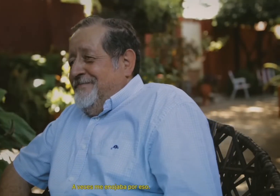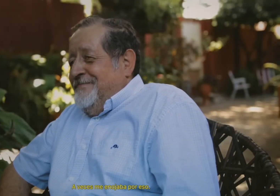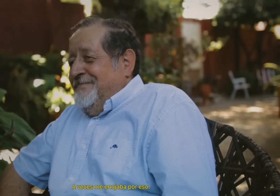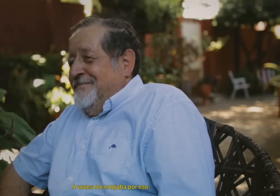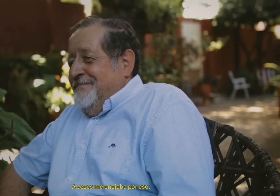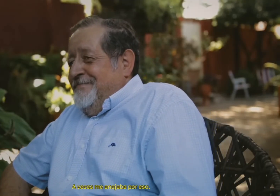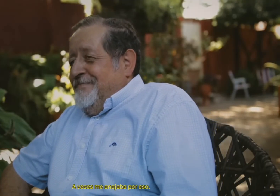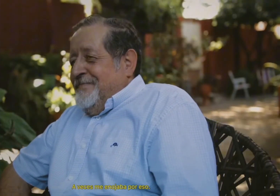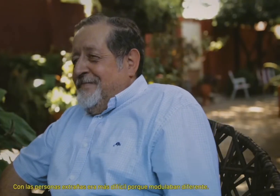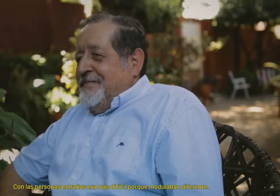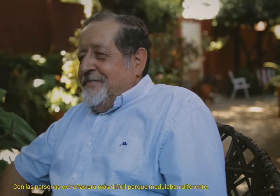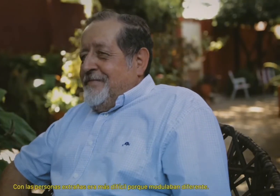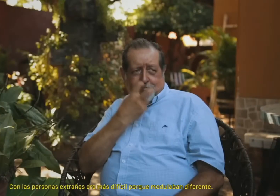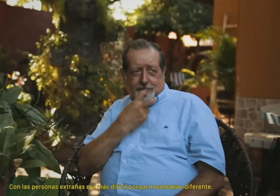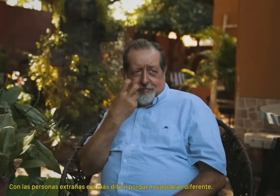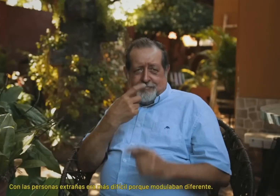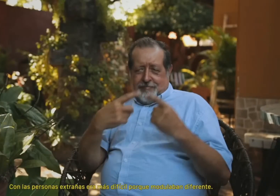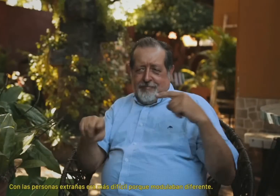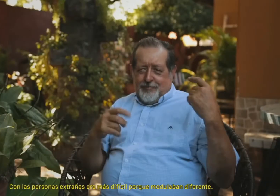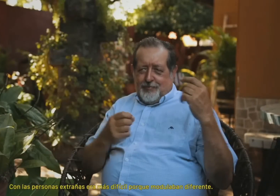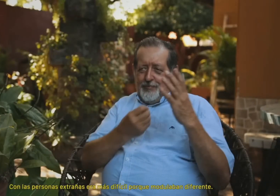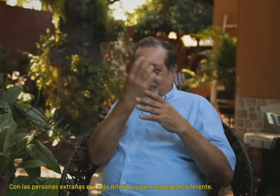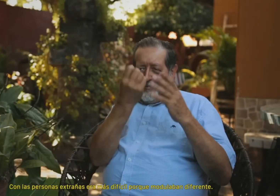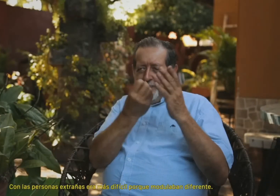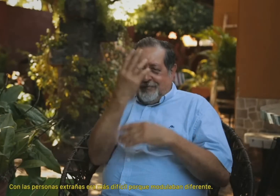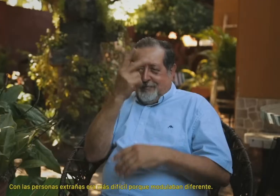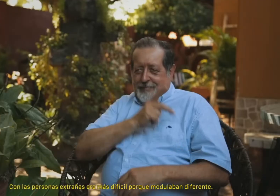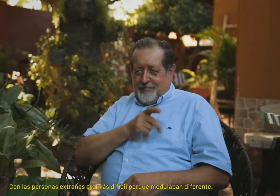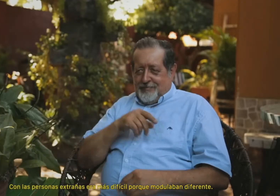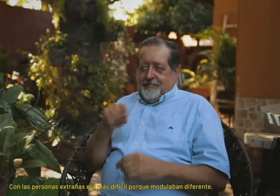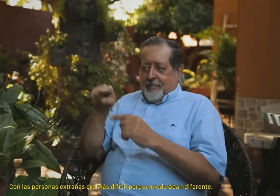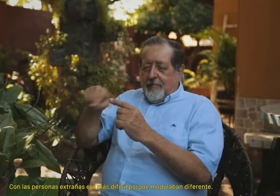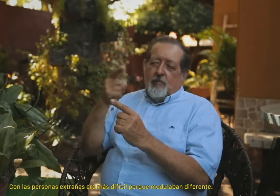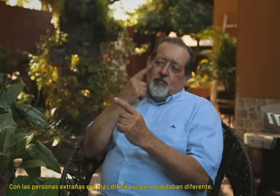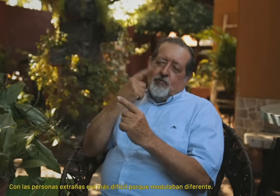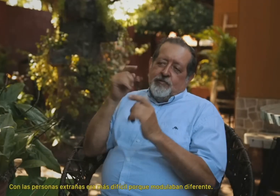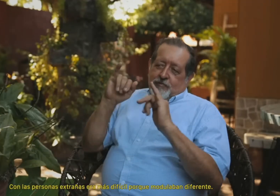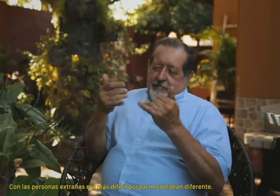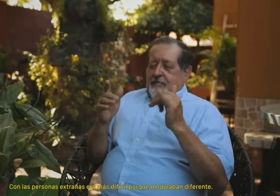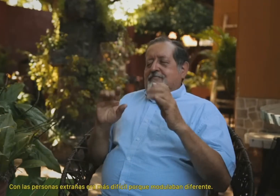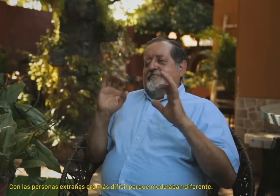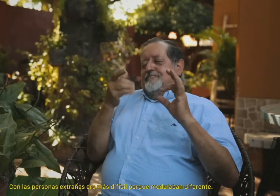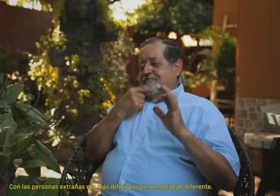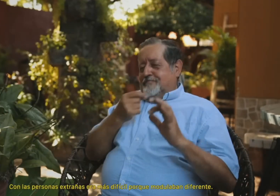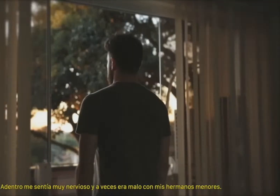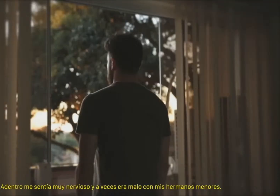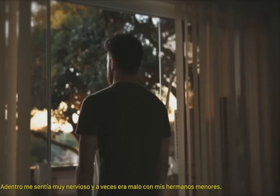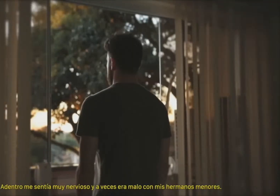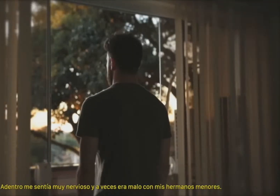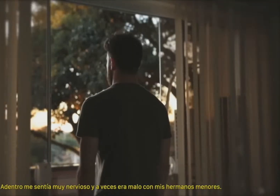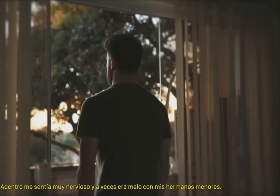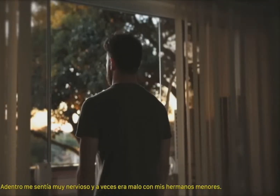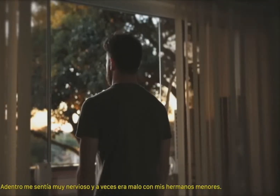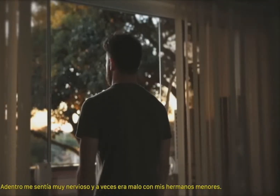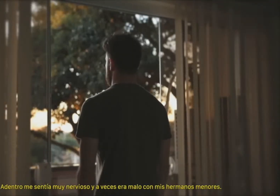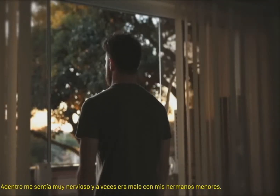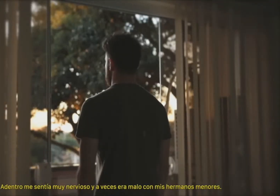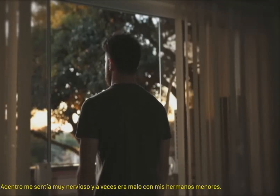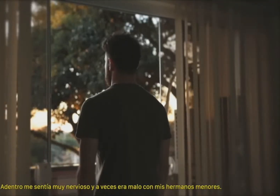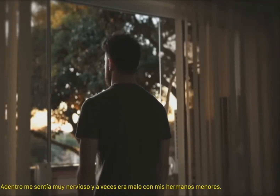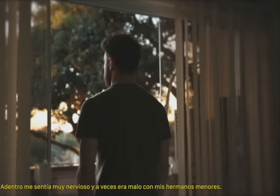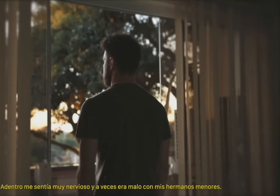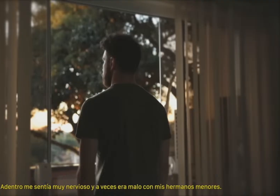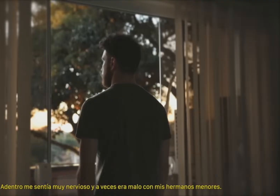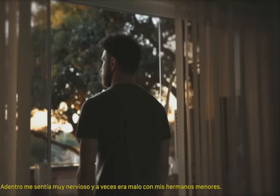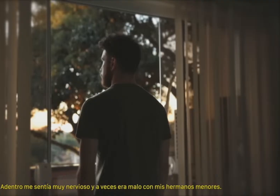atrás. Con personas extrañas era más difícil, porque modulaban diferente. Ya adentro me sentía